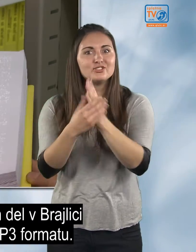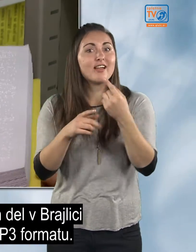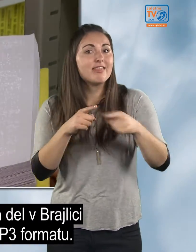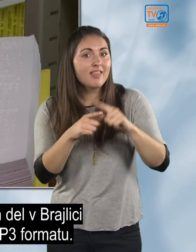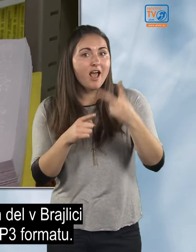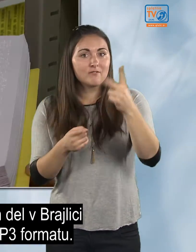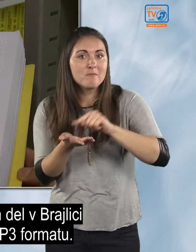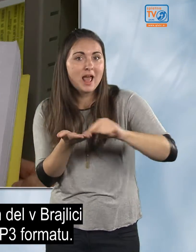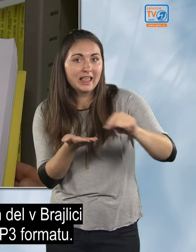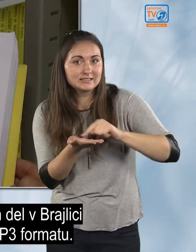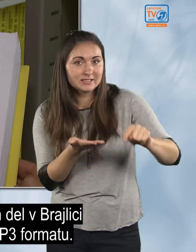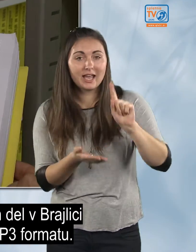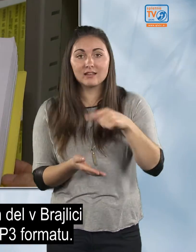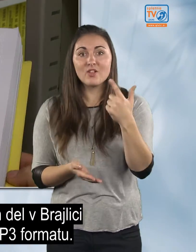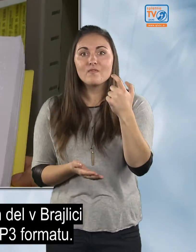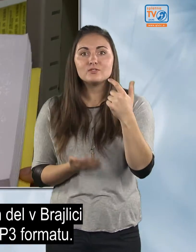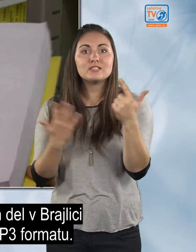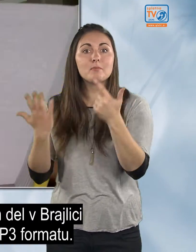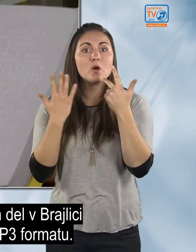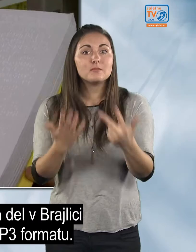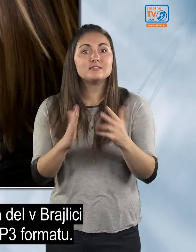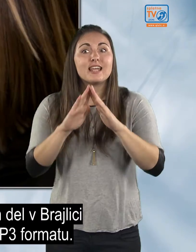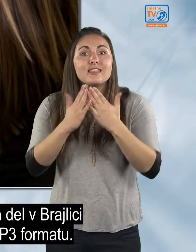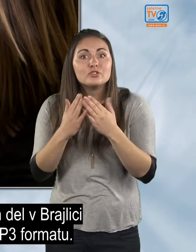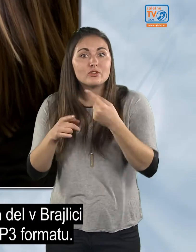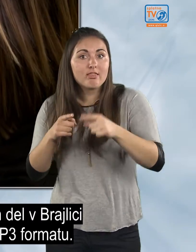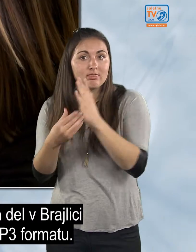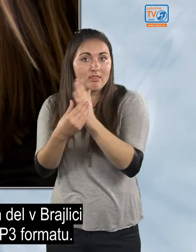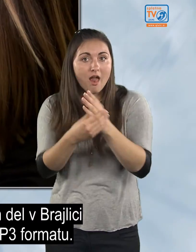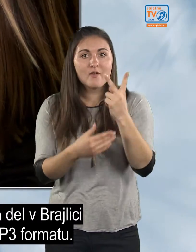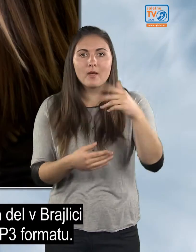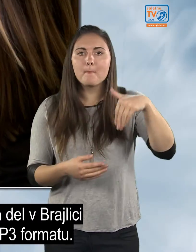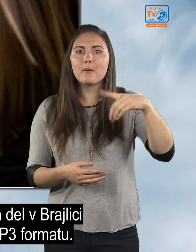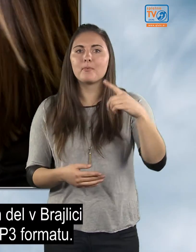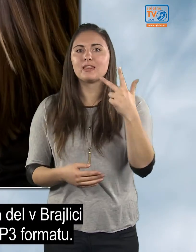in 287 knjižnih del v MP3 formatu.